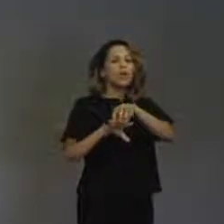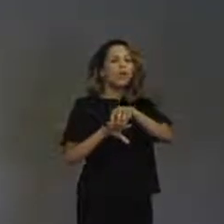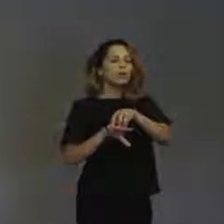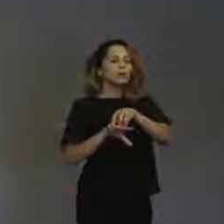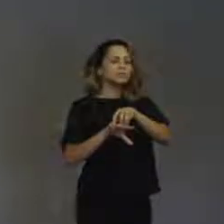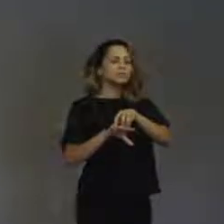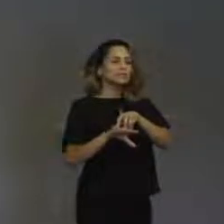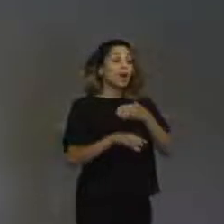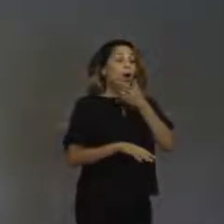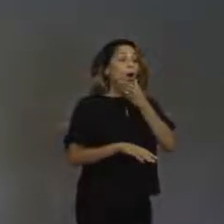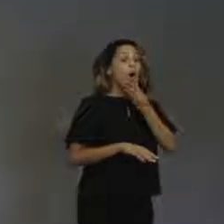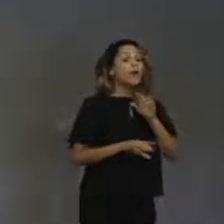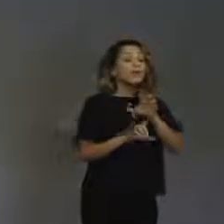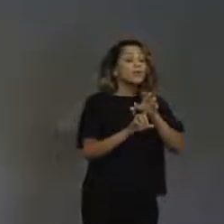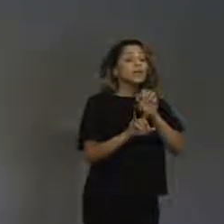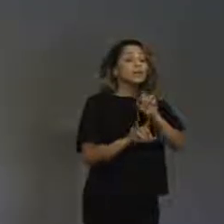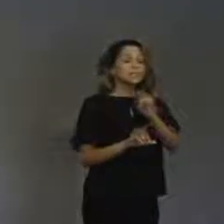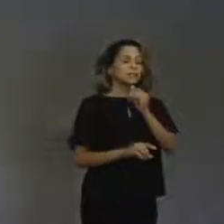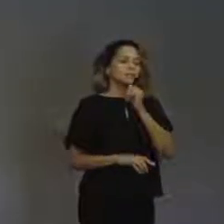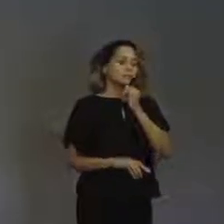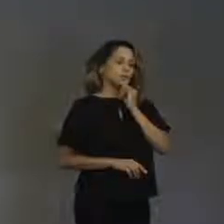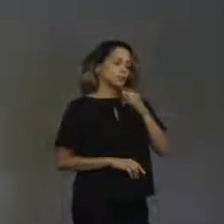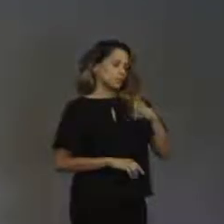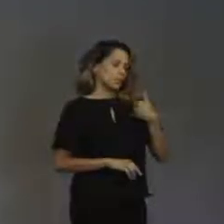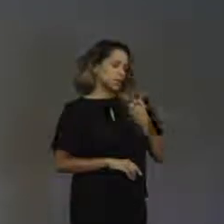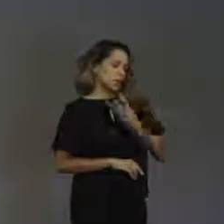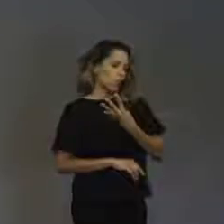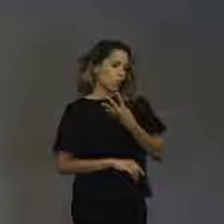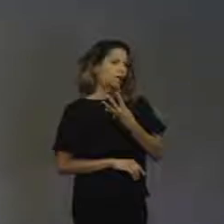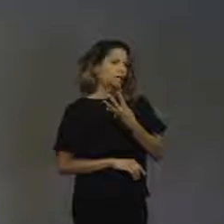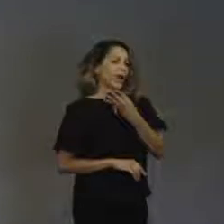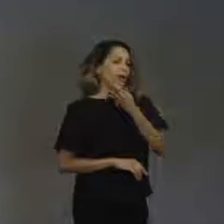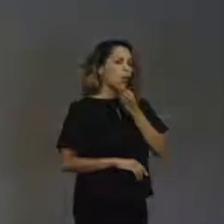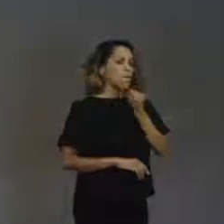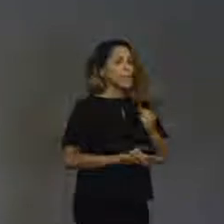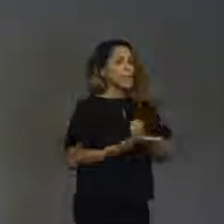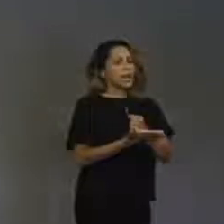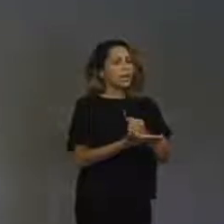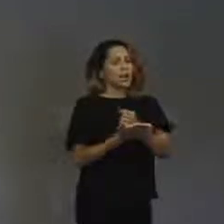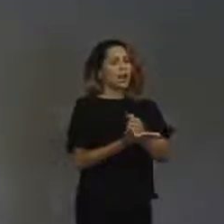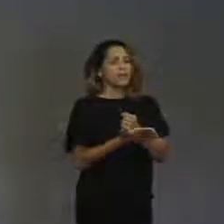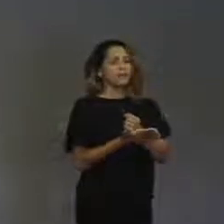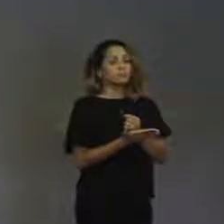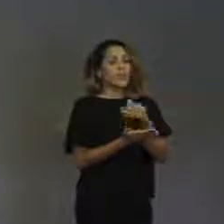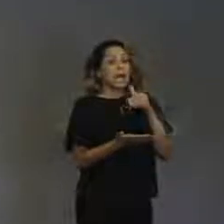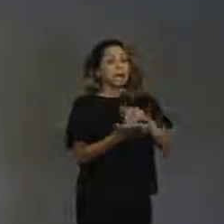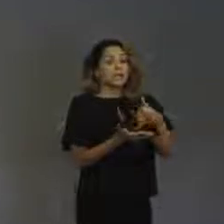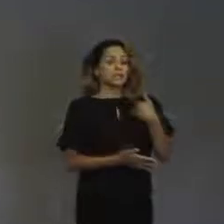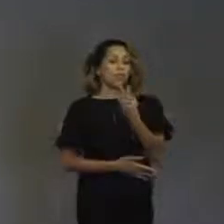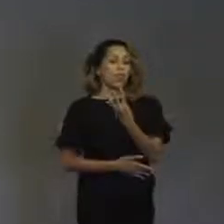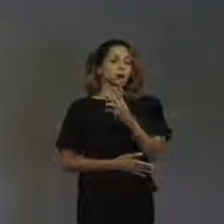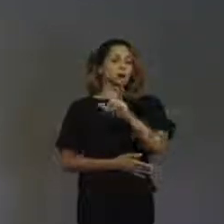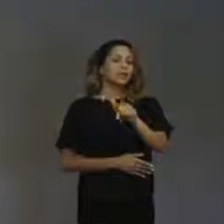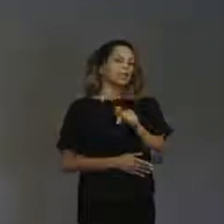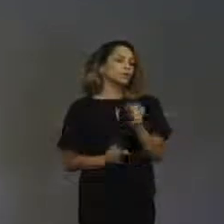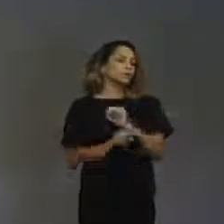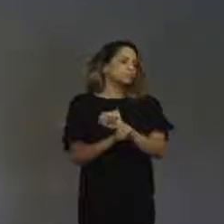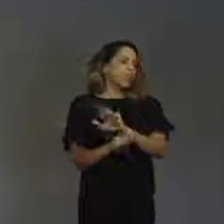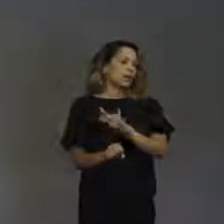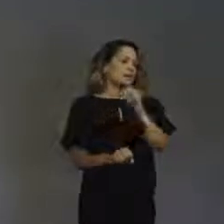Parece que quando a criança fez 4 anos de idade, o homem para de levar na creche ou alguma coisa do tipo. A influência de 4 anos em diante é muito mais